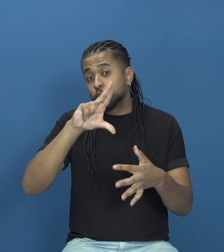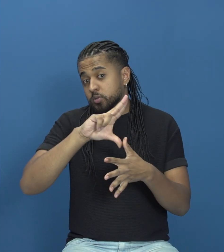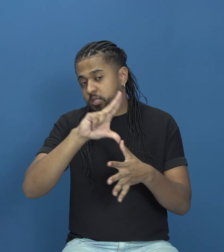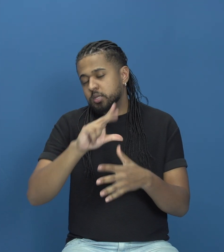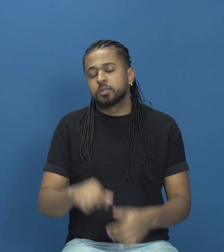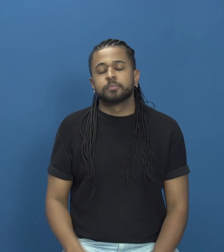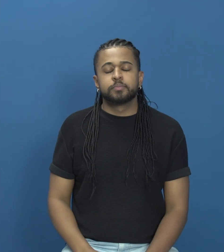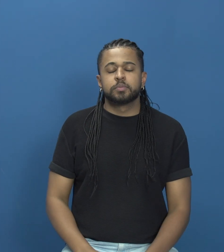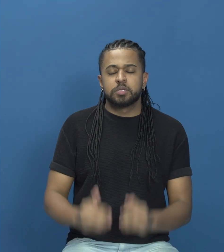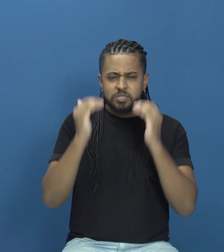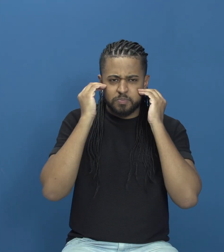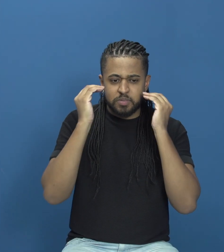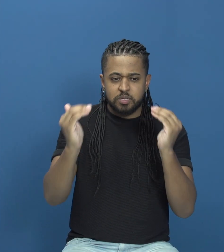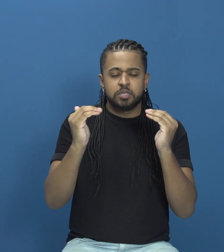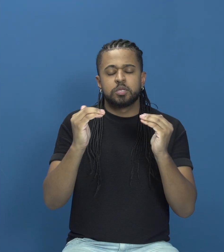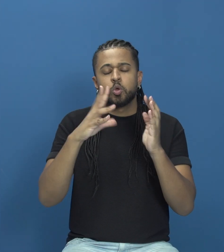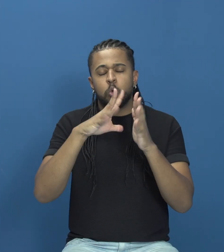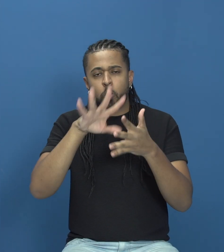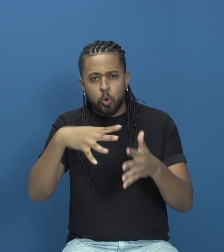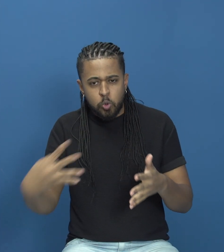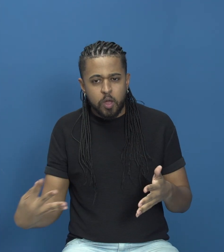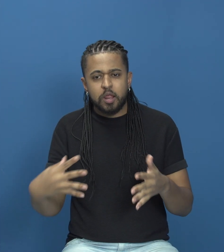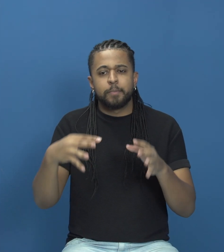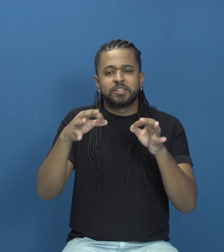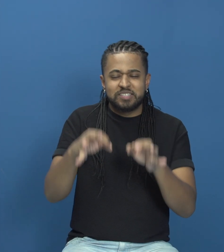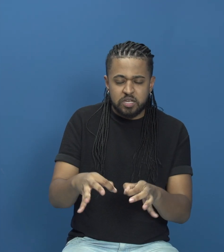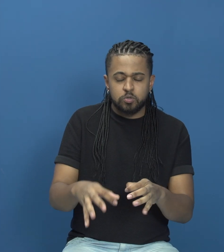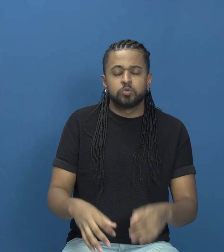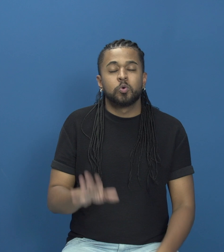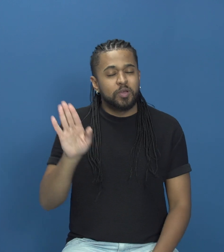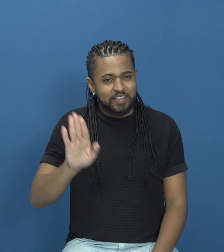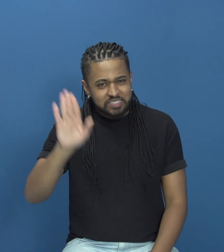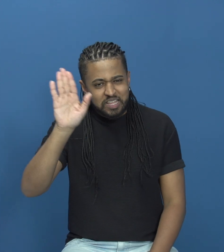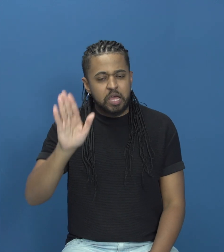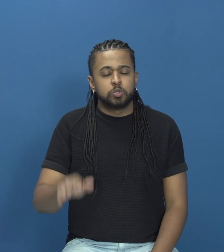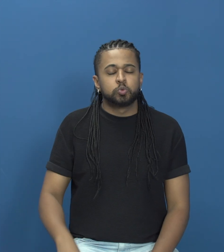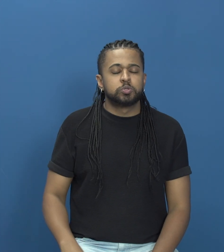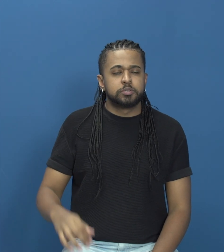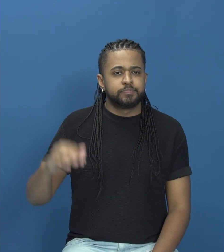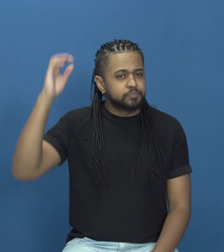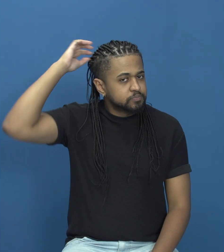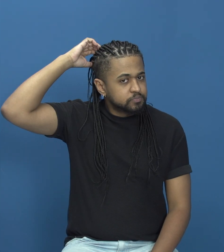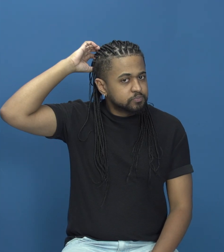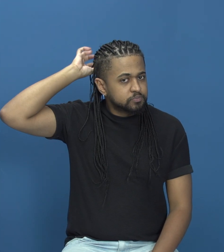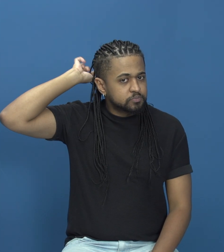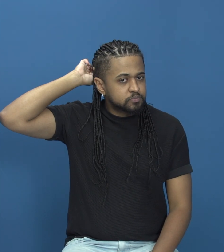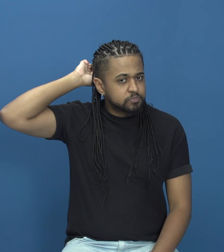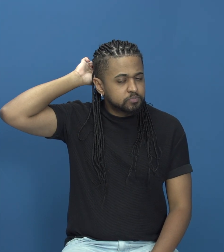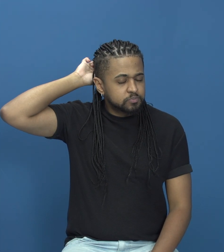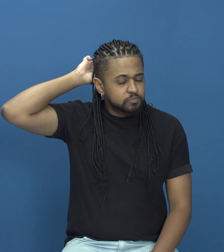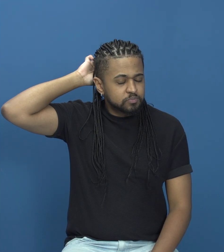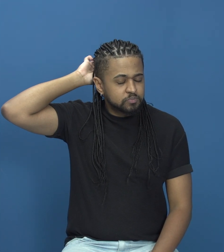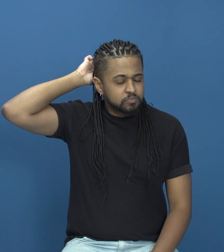UNILA, respeitando-se o cronograma estabelecido, os candidatos às candidatas que forem indeferidos